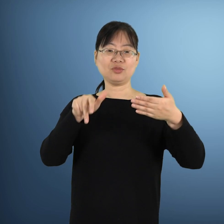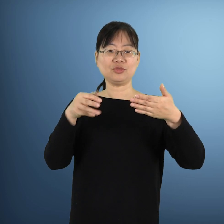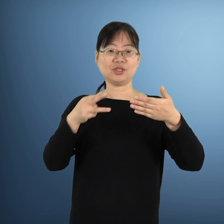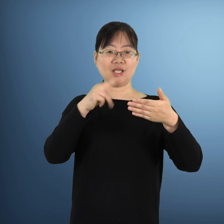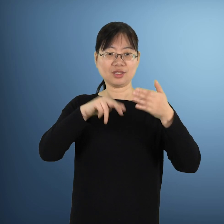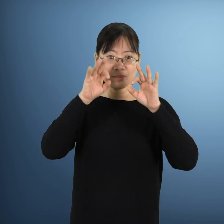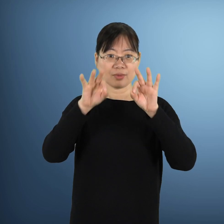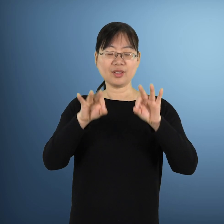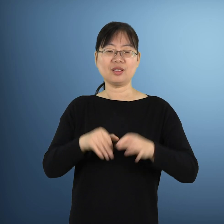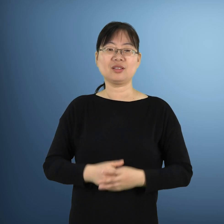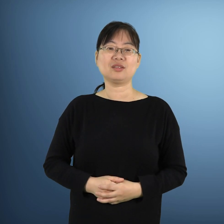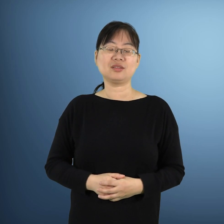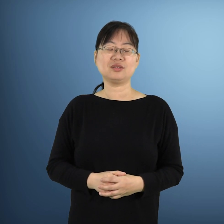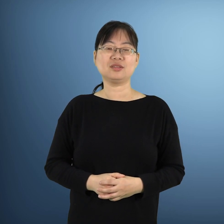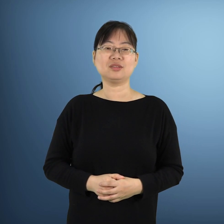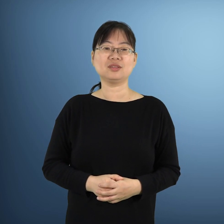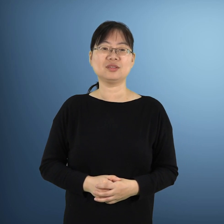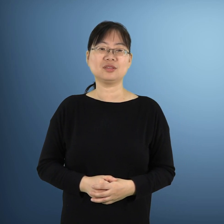좀 볼까요?